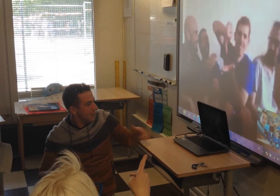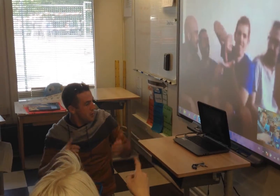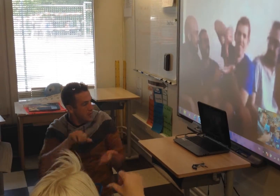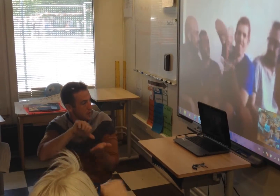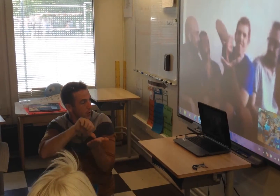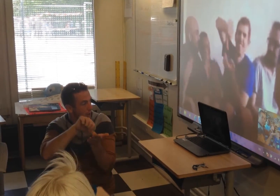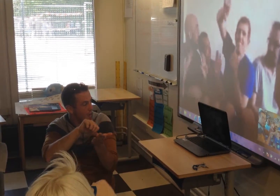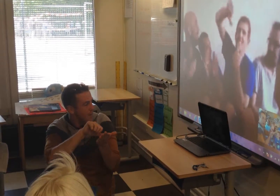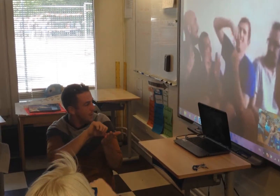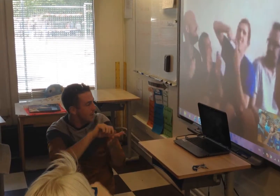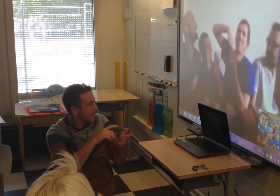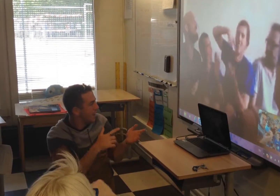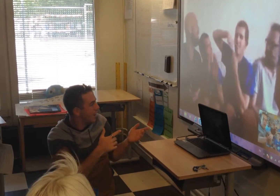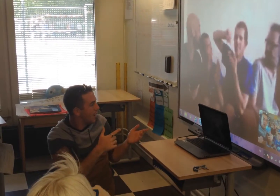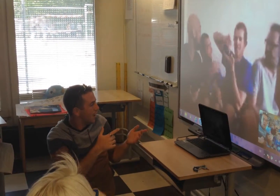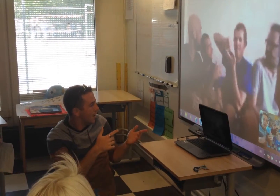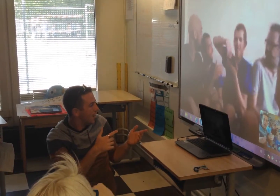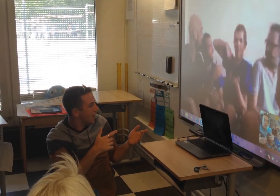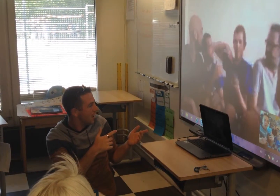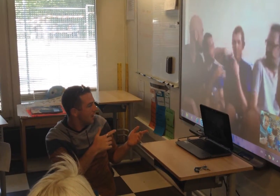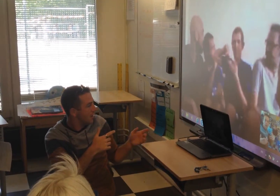Il est central. Et qui?